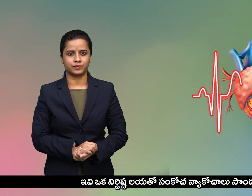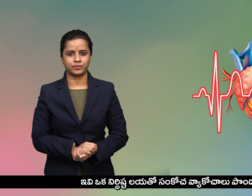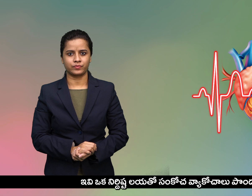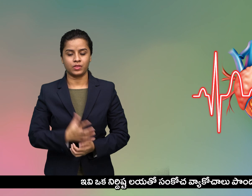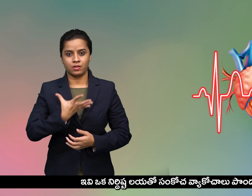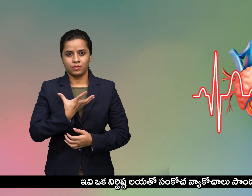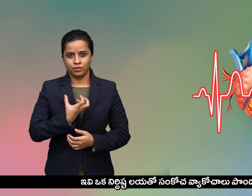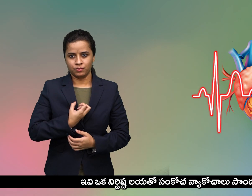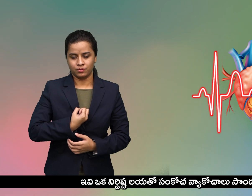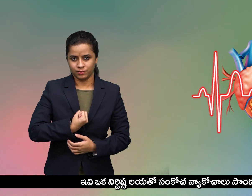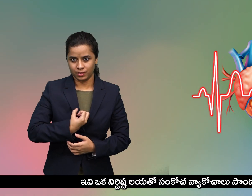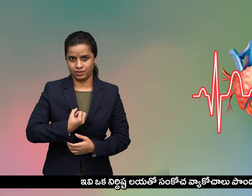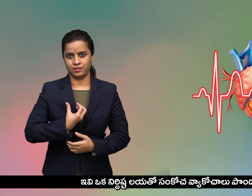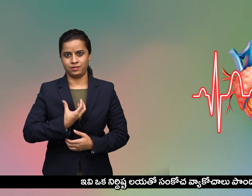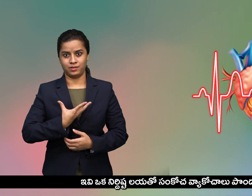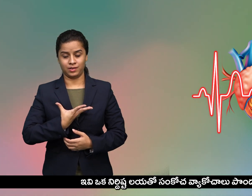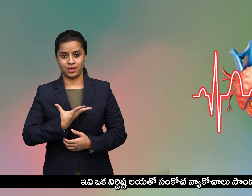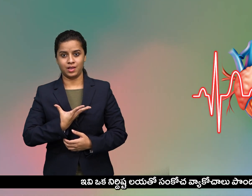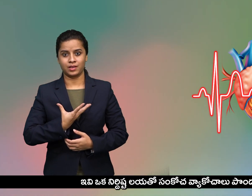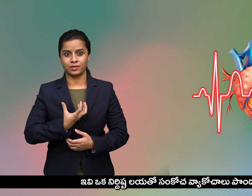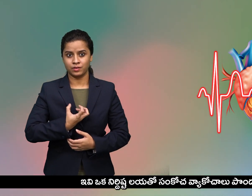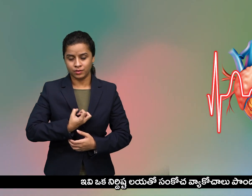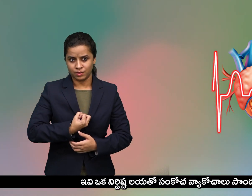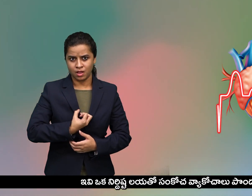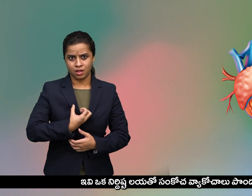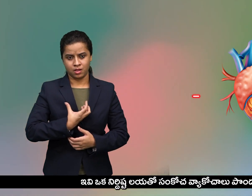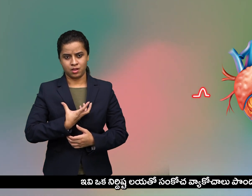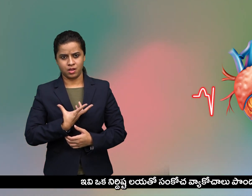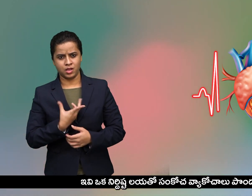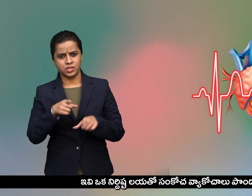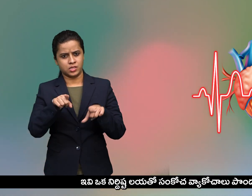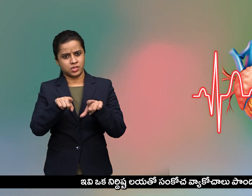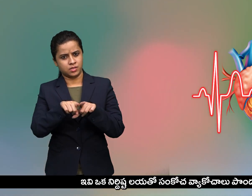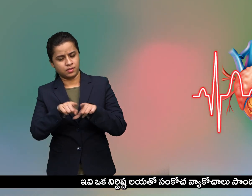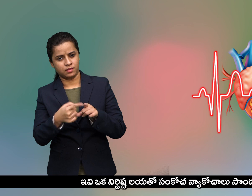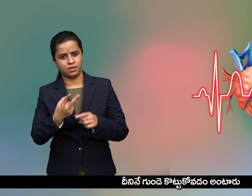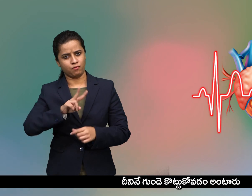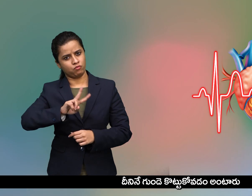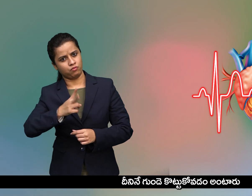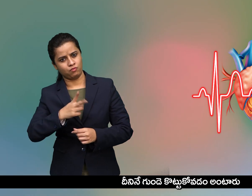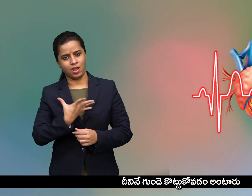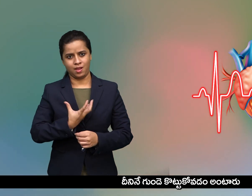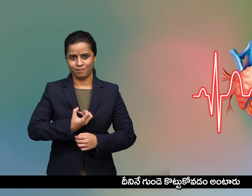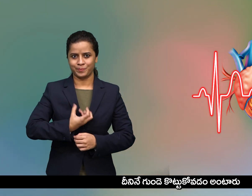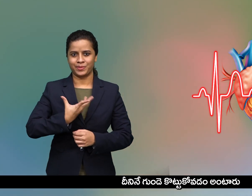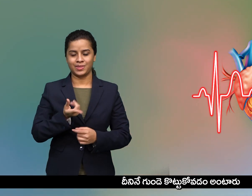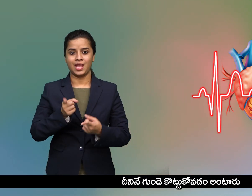ఇవి ఒక నిర్దిష్ట లయతో సంకోచ వ్యాకోచాలు పొందుతాయి. దీనినే గుండె